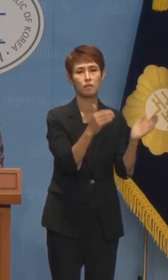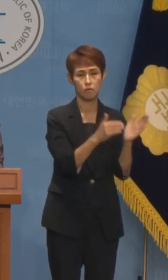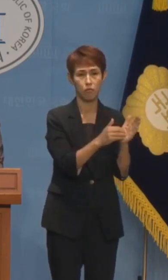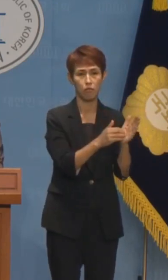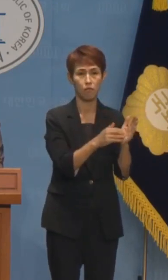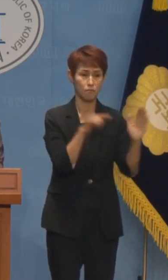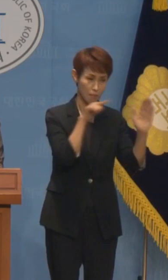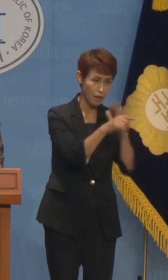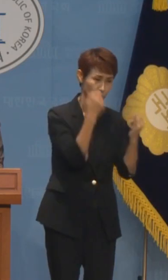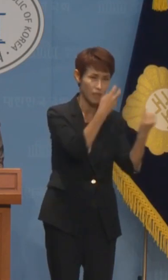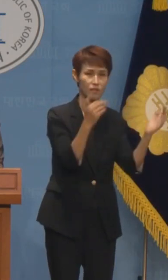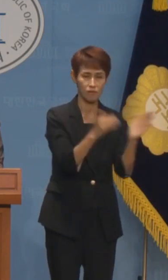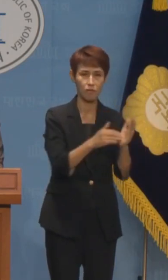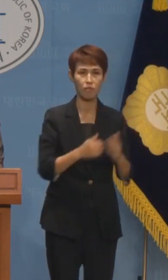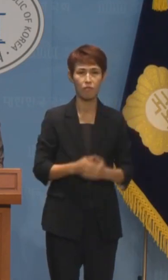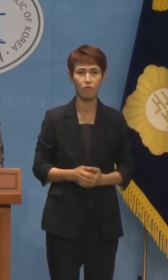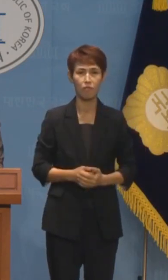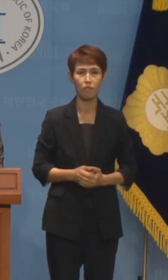무효를